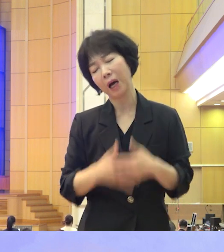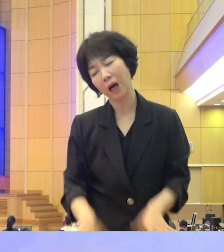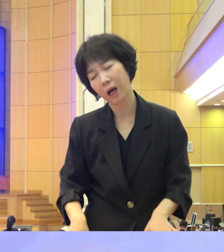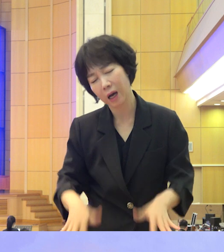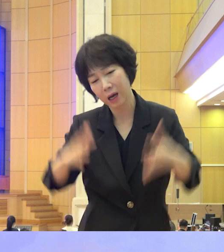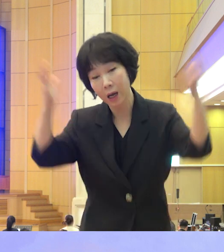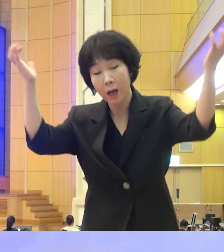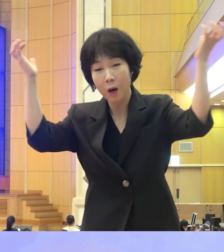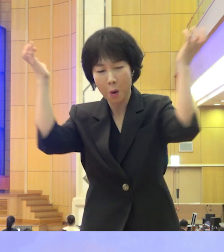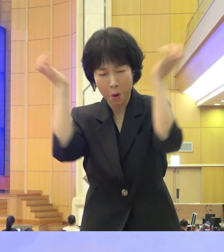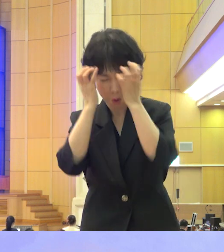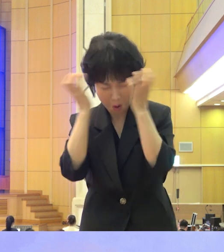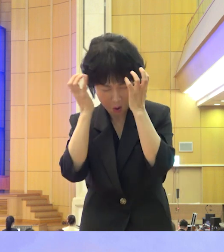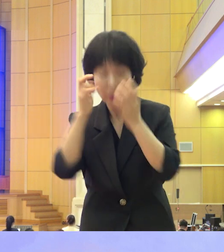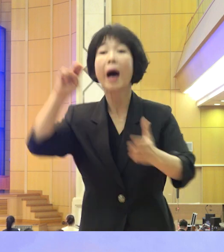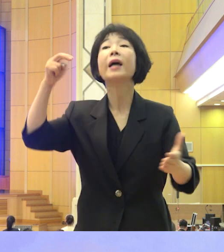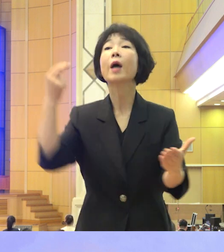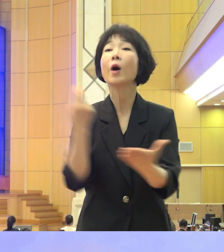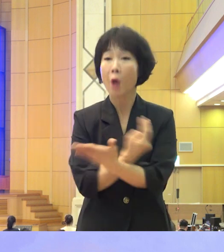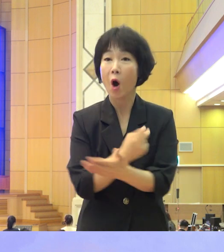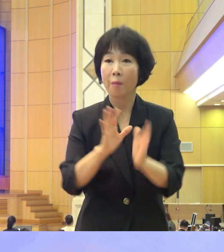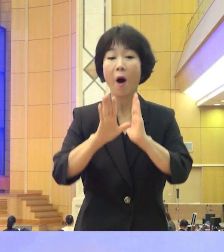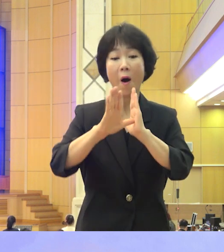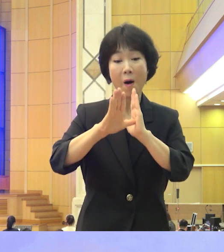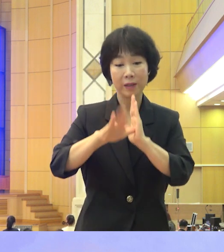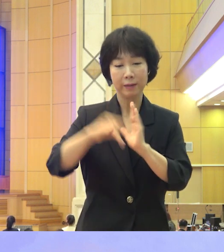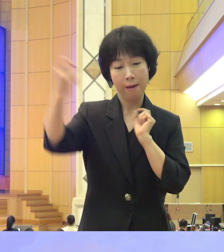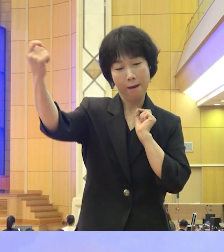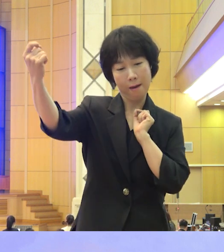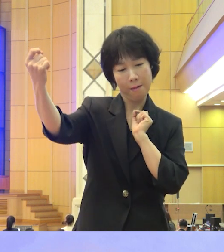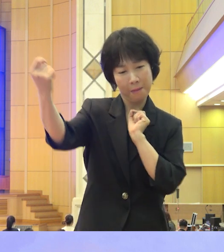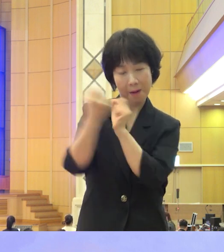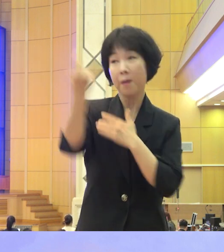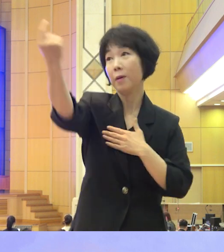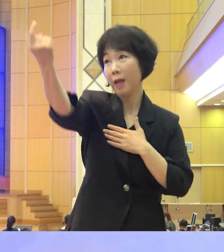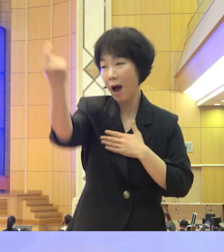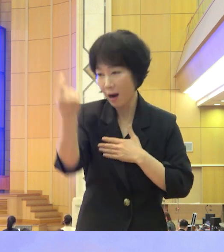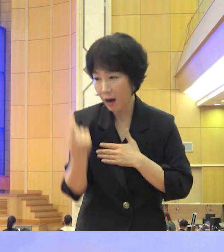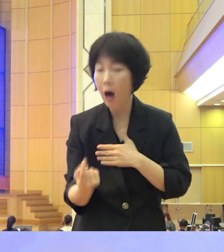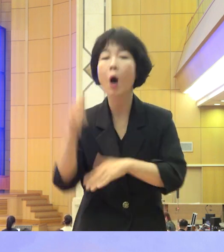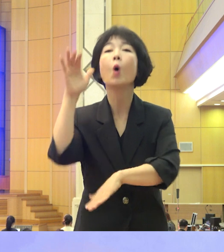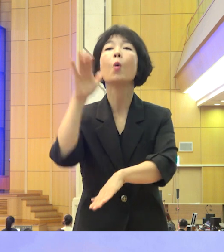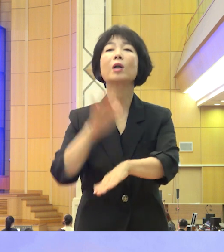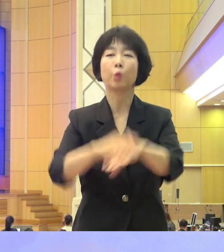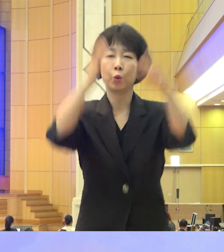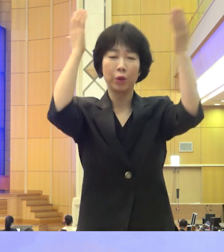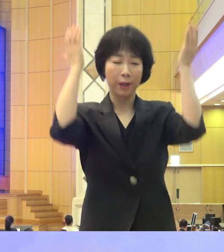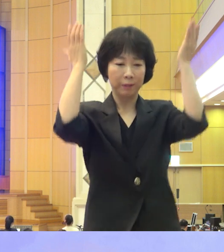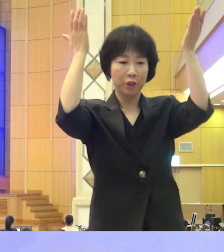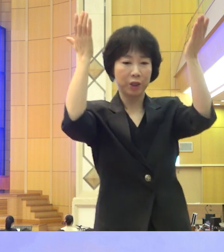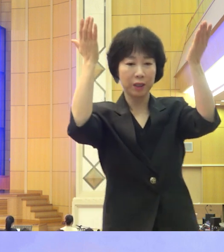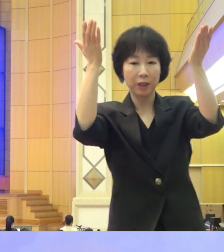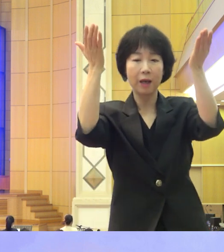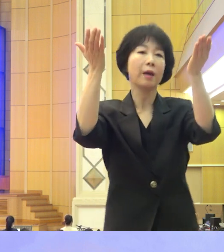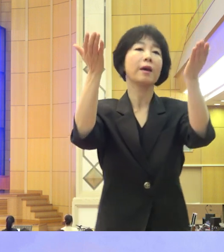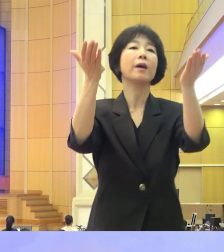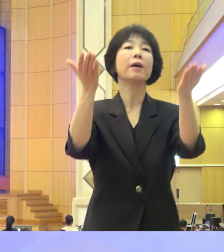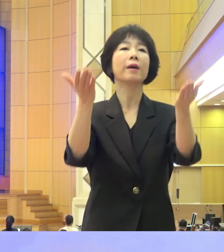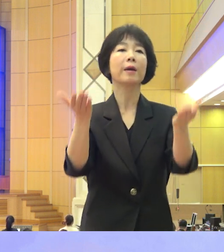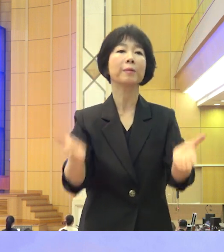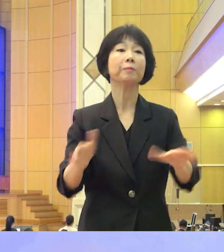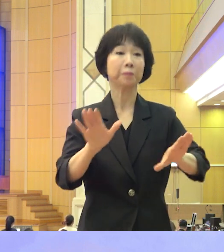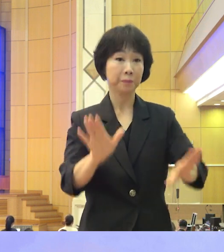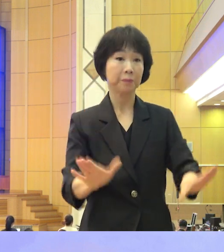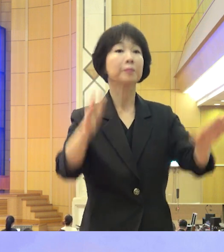않아도 지치고 권하여 넘어질 때면 다가와 손